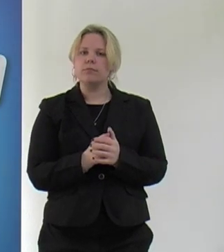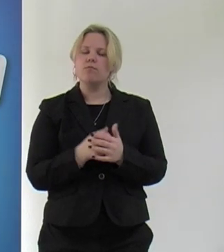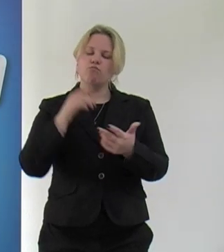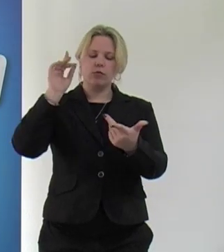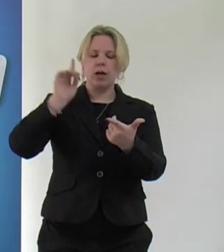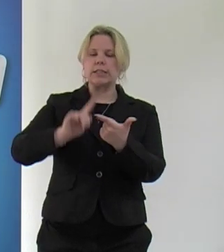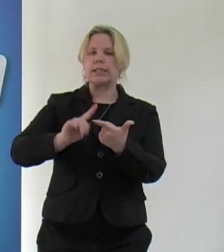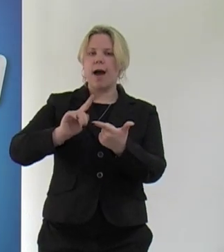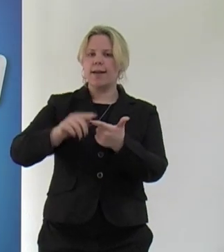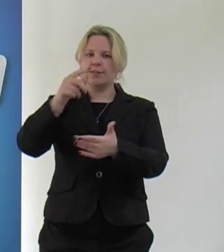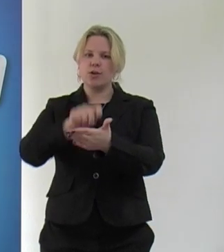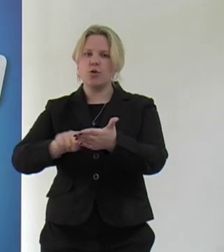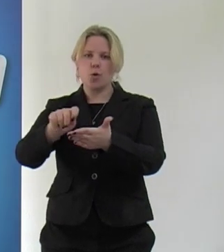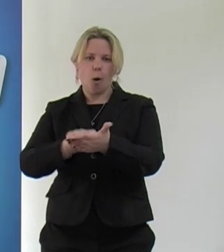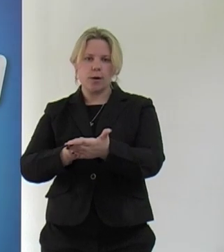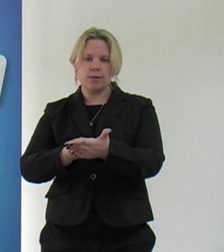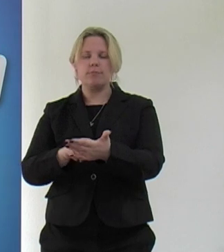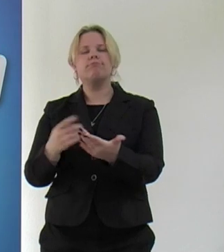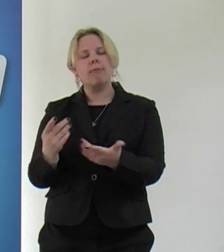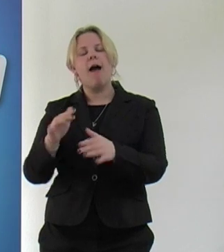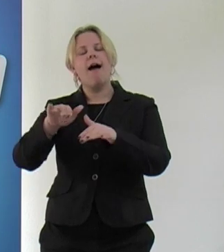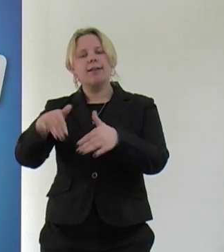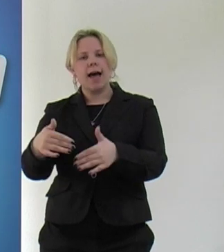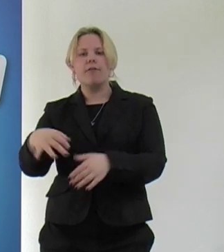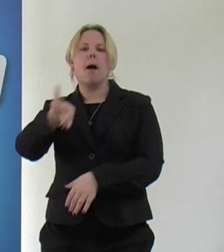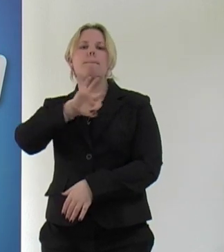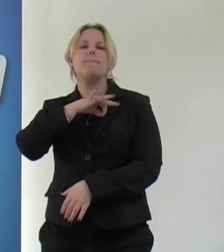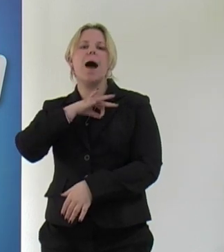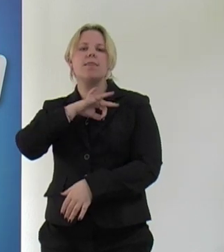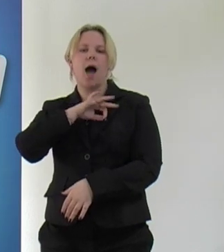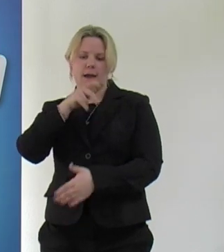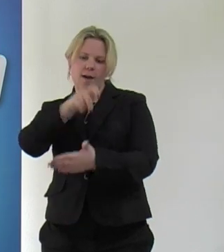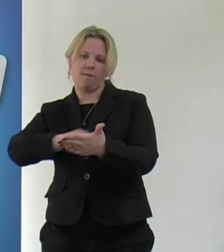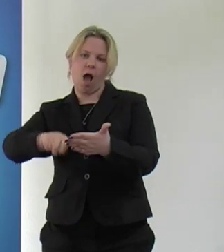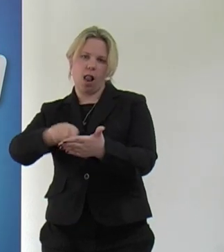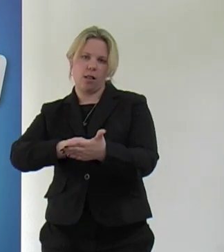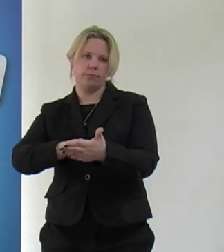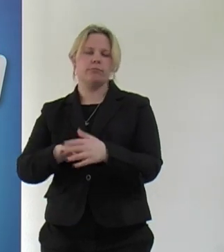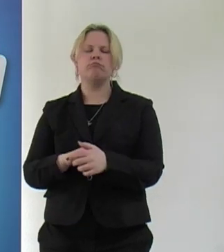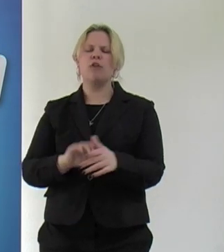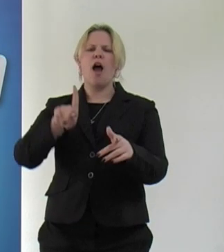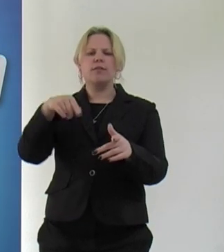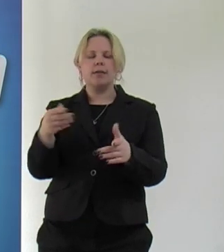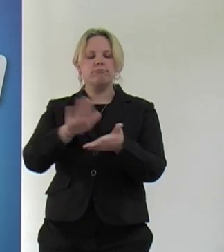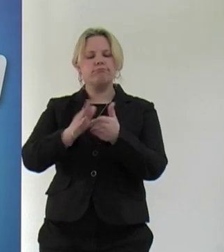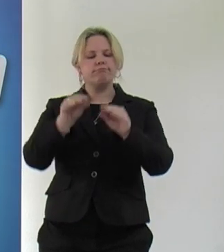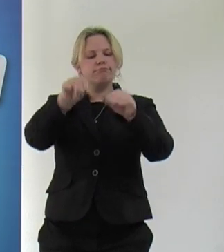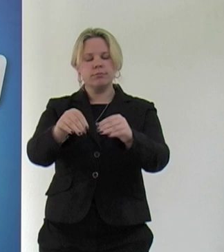Mit der zweiten Stimme wählen sie die Partei. Dann wird ausgerechnet, wie viele